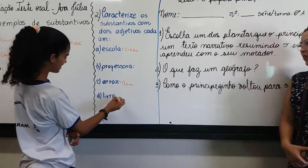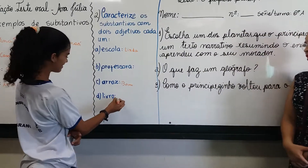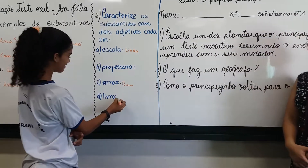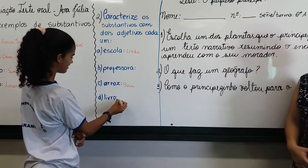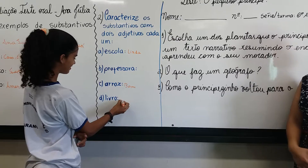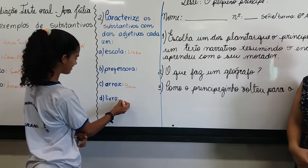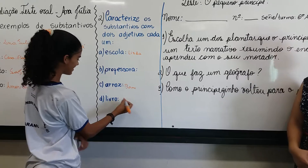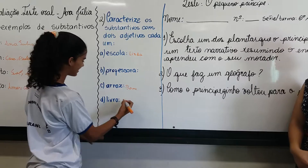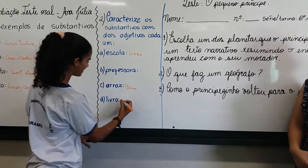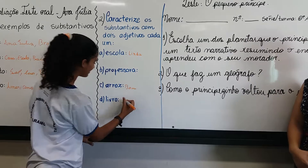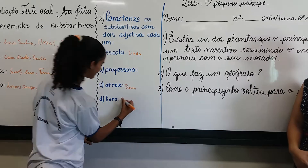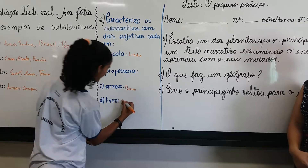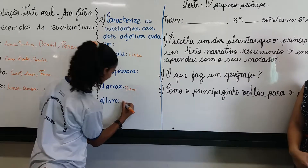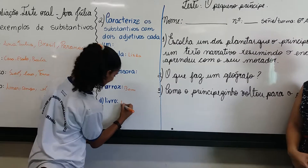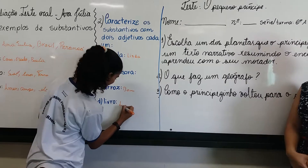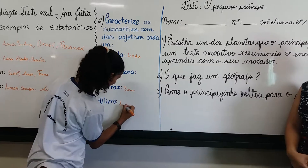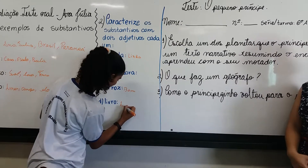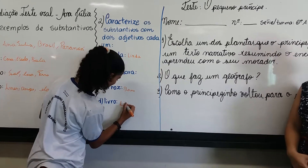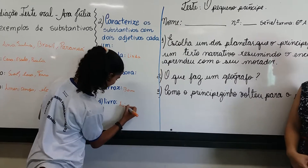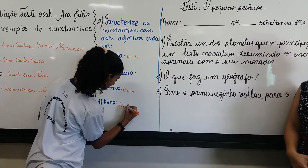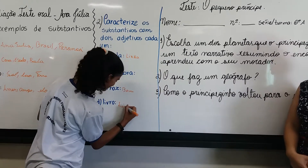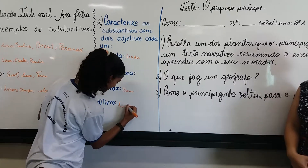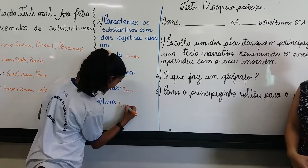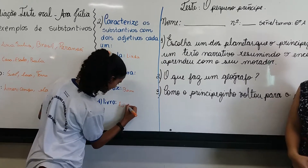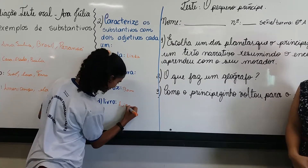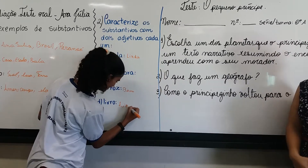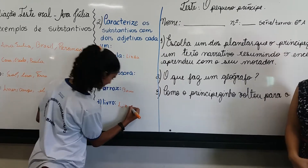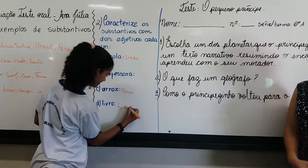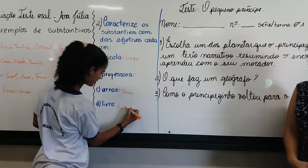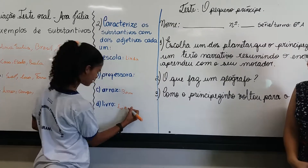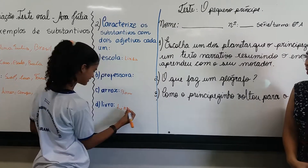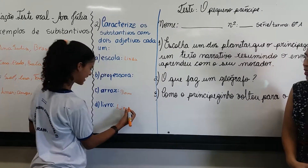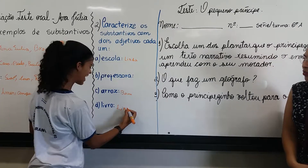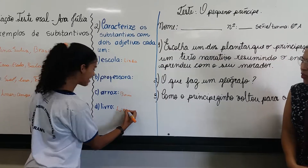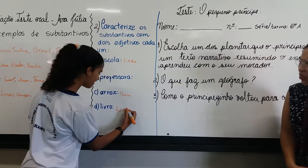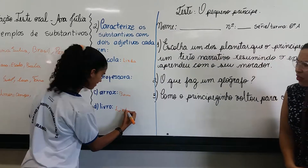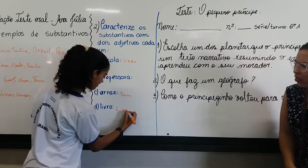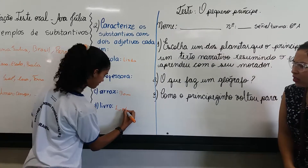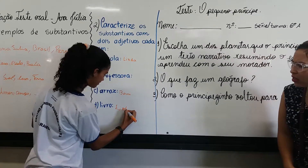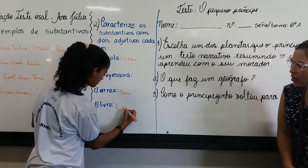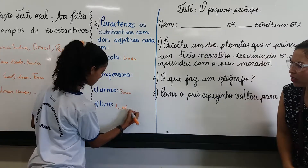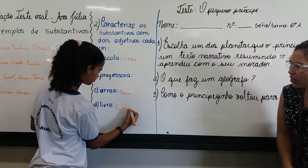Vamos ver o que ela vai escrever para livro. Uma característica, ela acha. Livro.